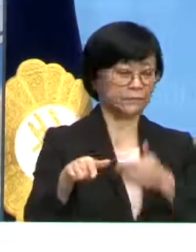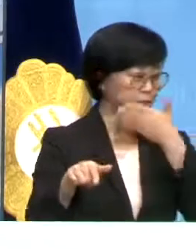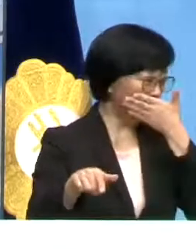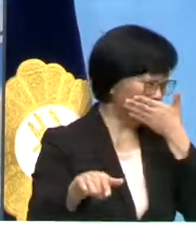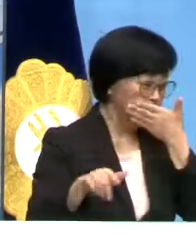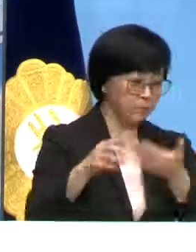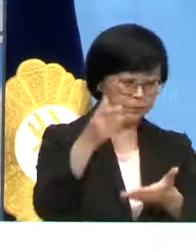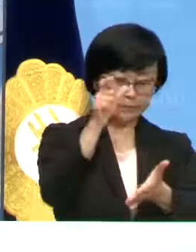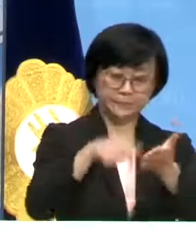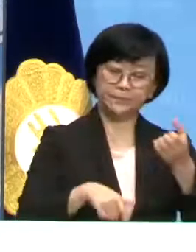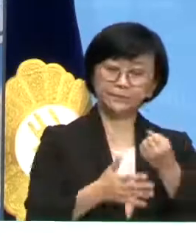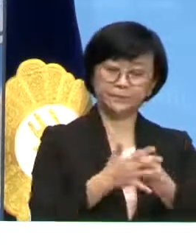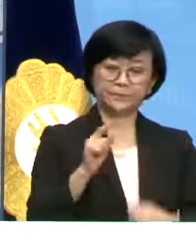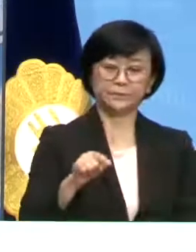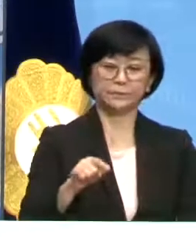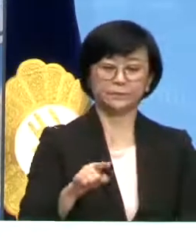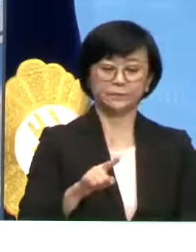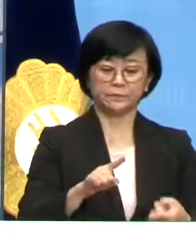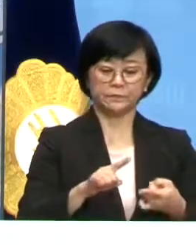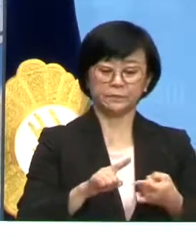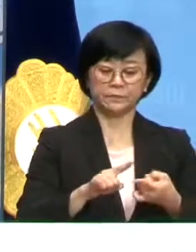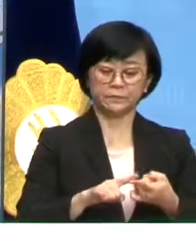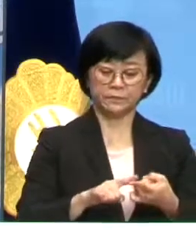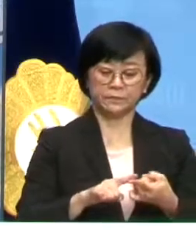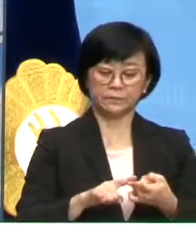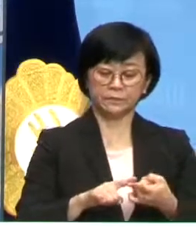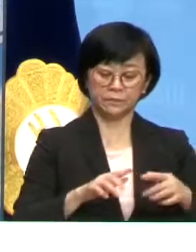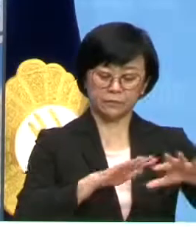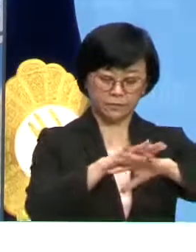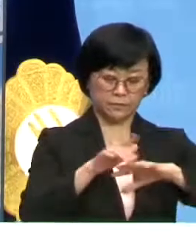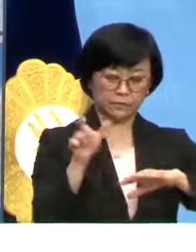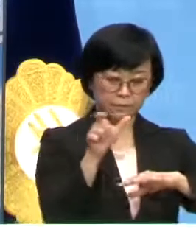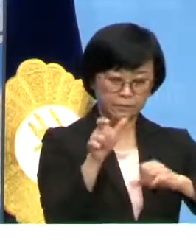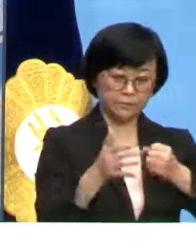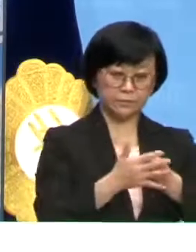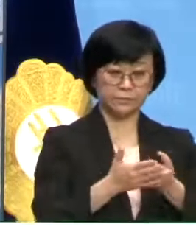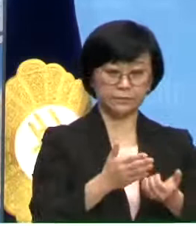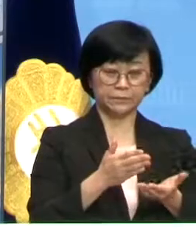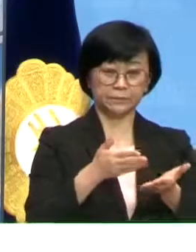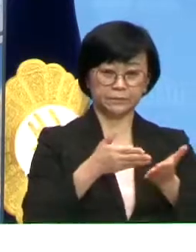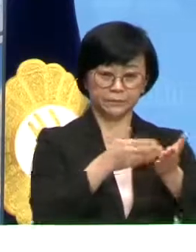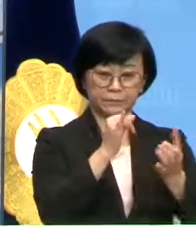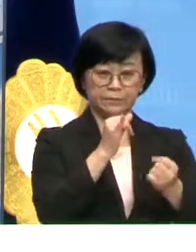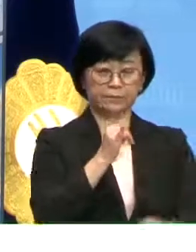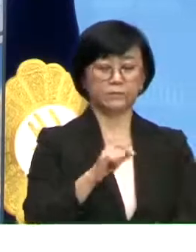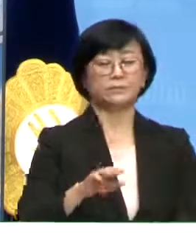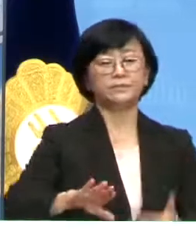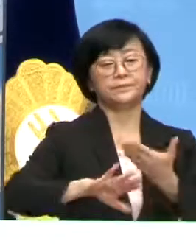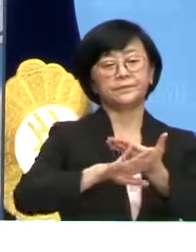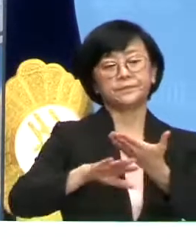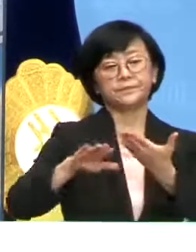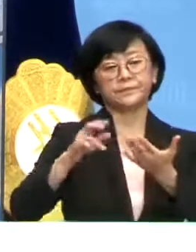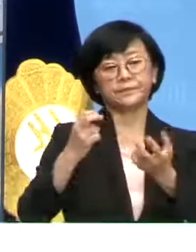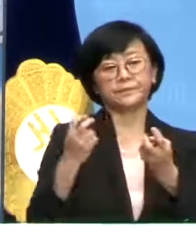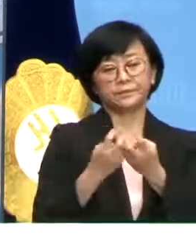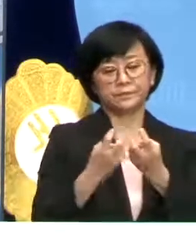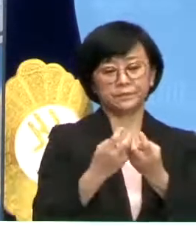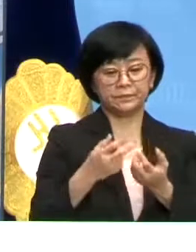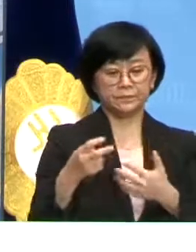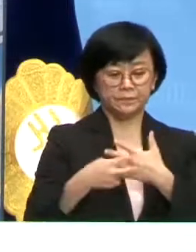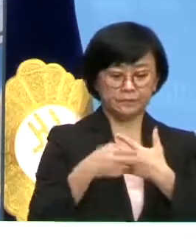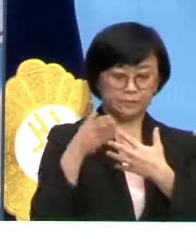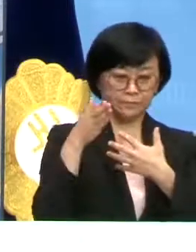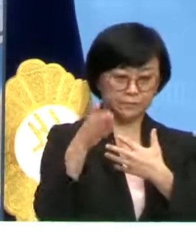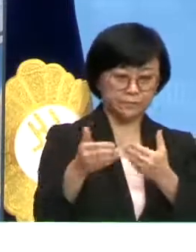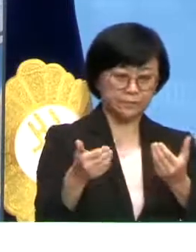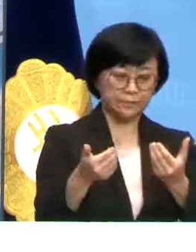축적 하지 않고 이것을 그냥 네트워크에 싫어서 보내 주길 바라고 축적은 다른 방법으로 한다면 의료계 반발